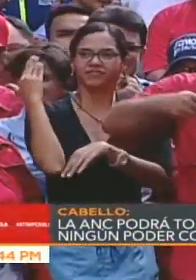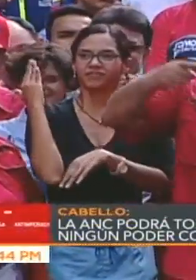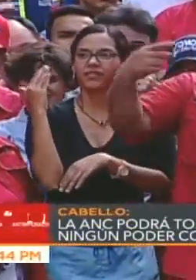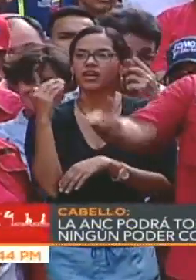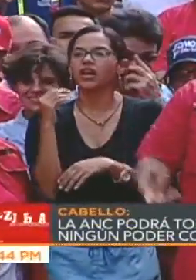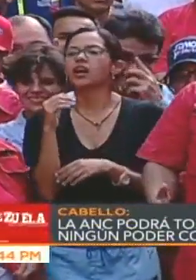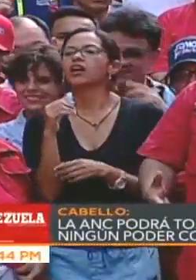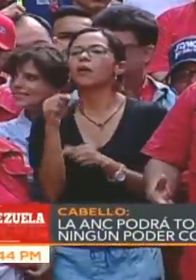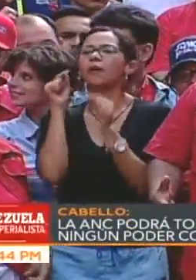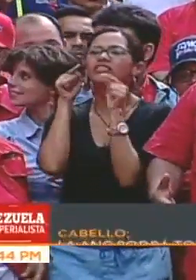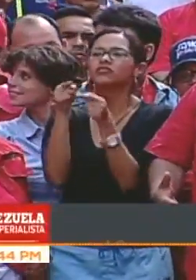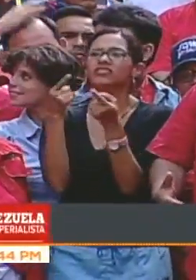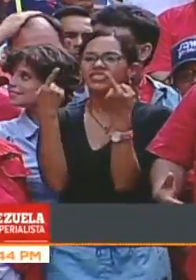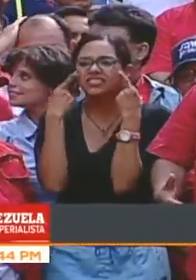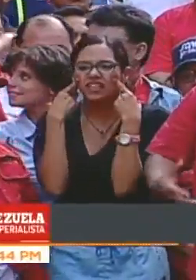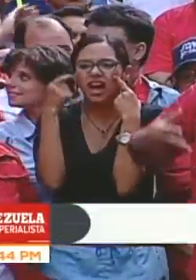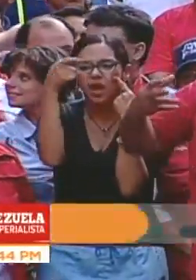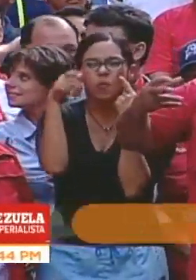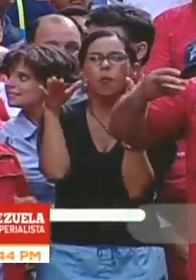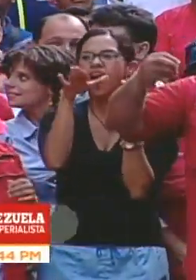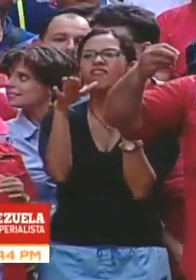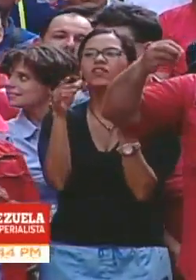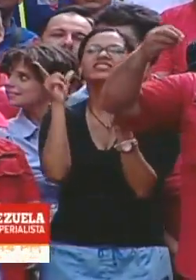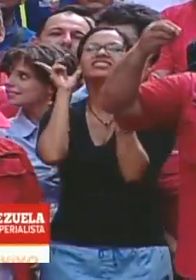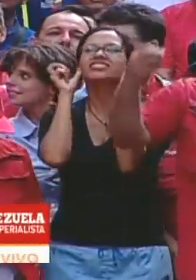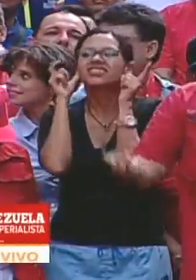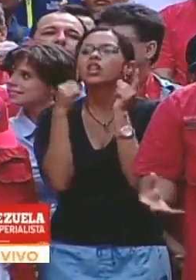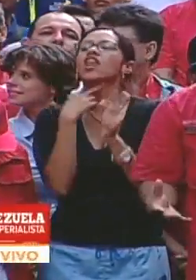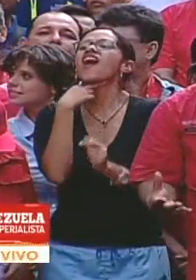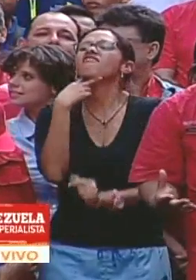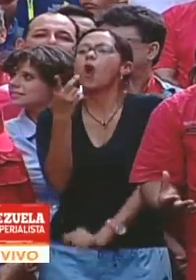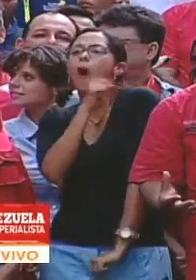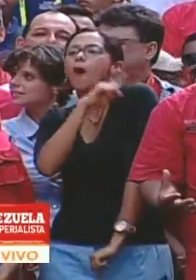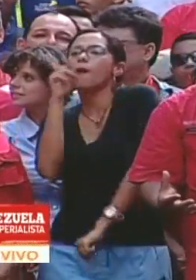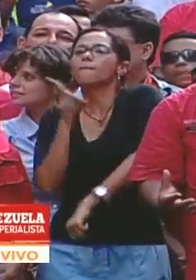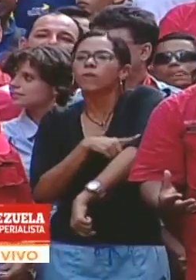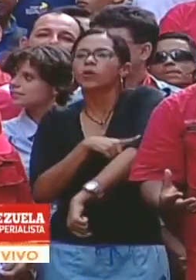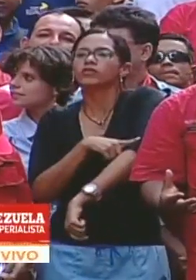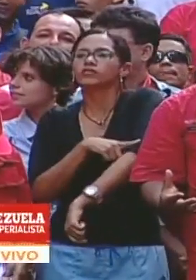Pero si usted escucha al pueblo, está escuchando la voz soberana.